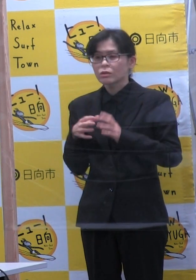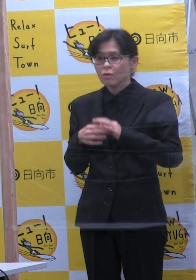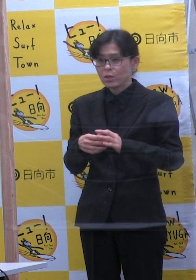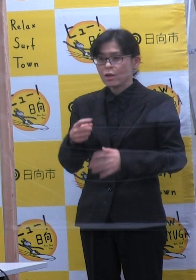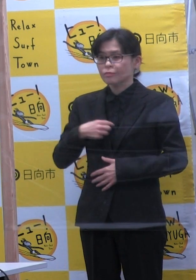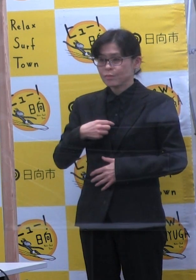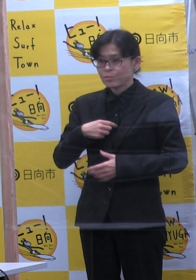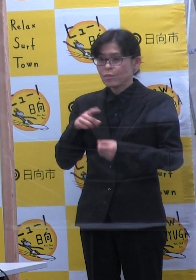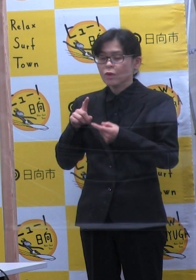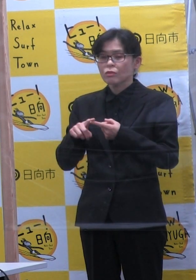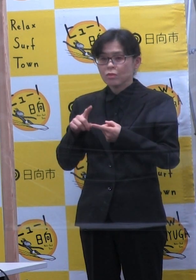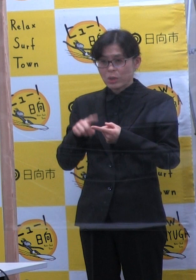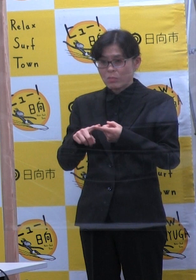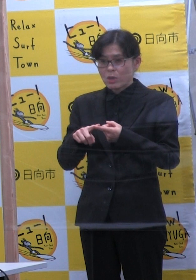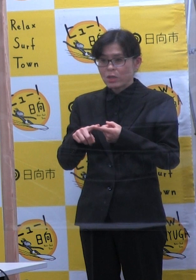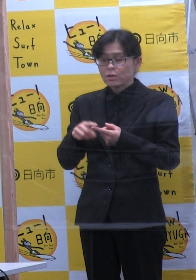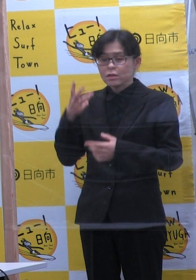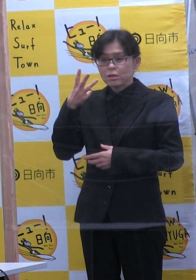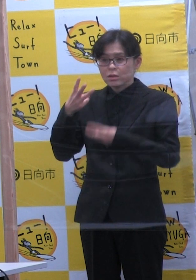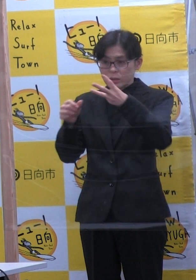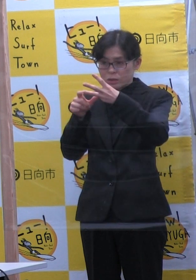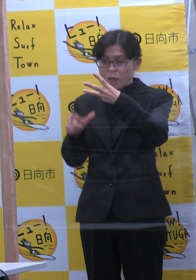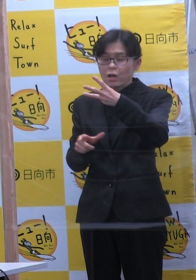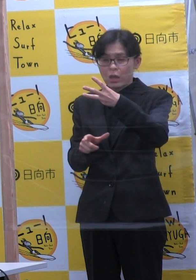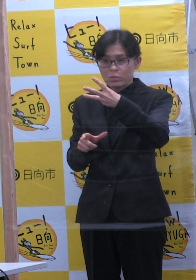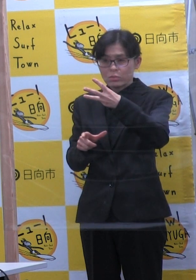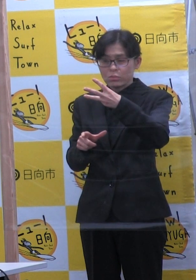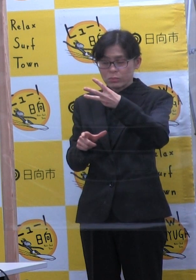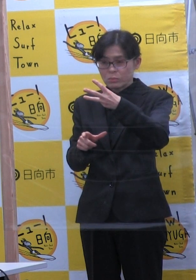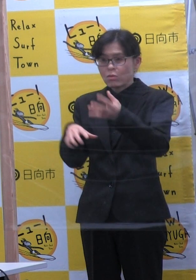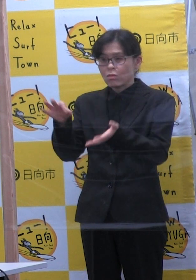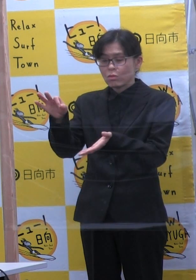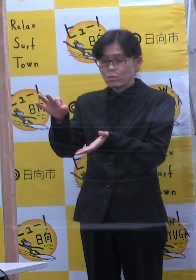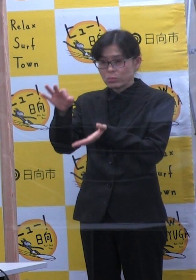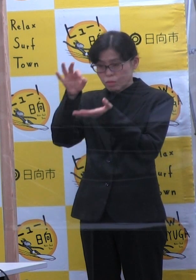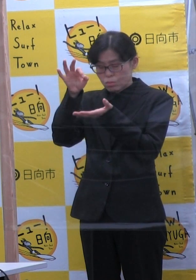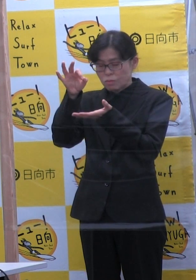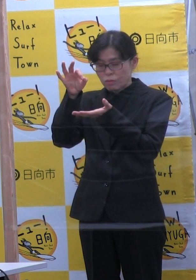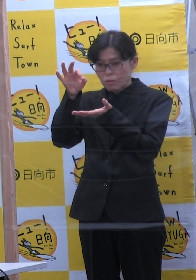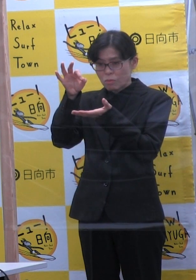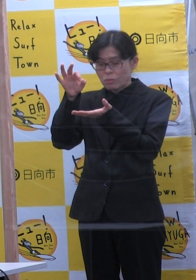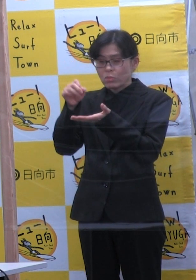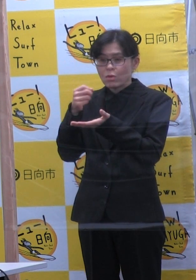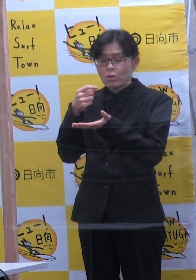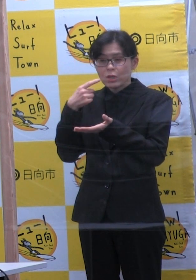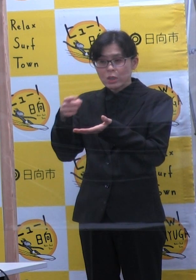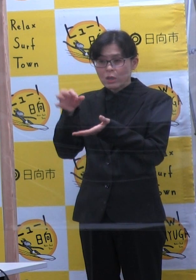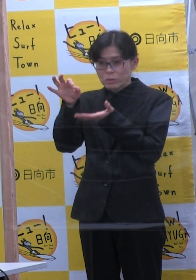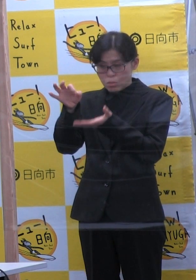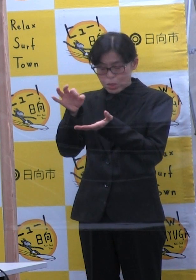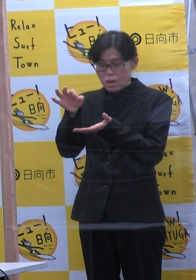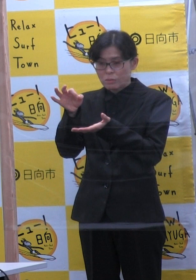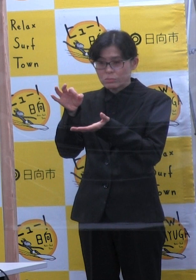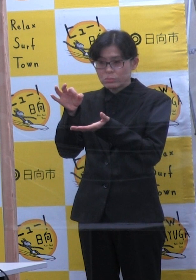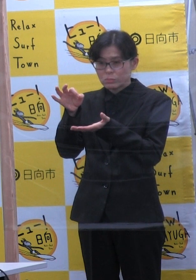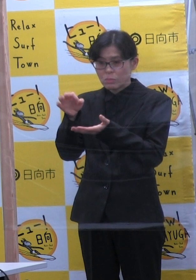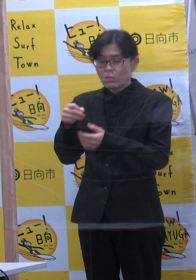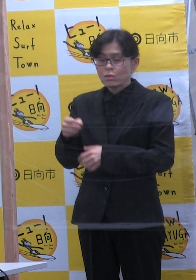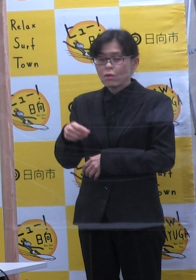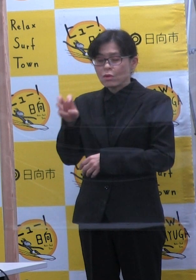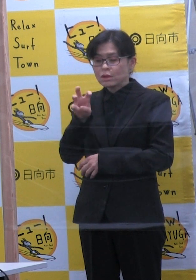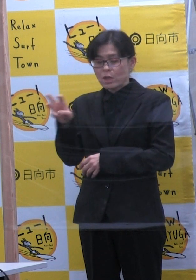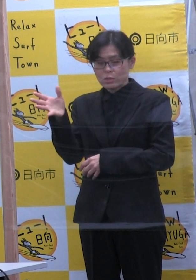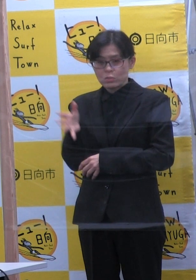につきましては、3月分として支給する給与月額の100分の30